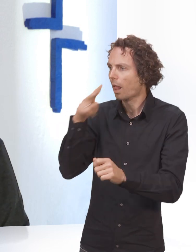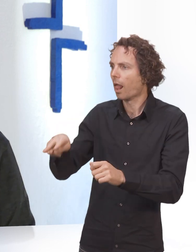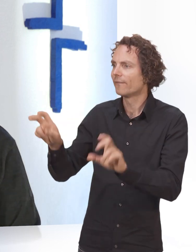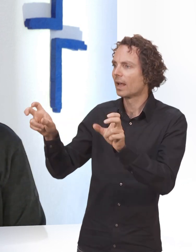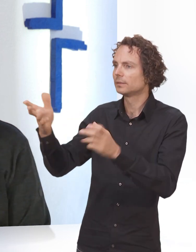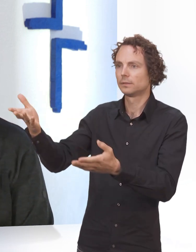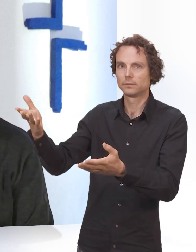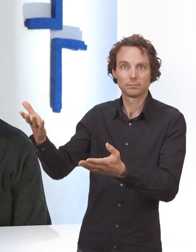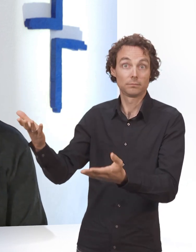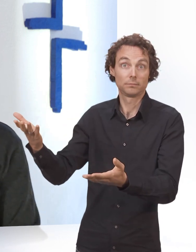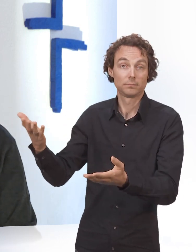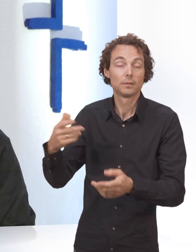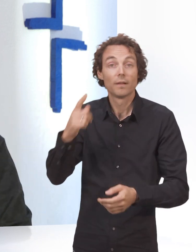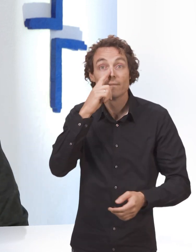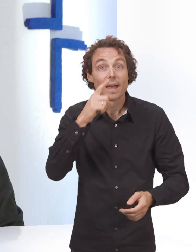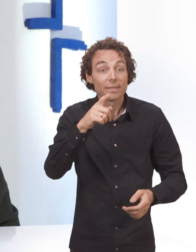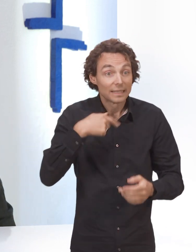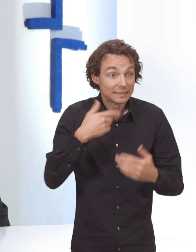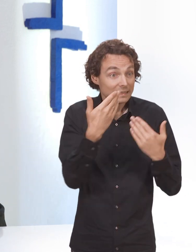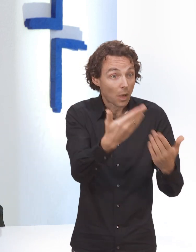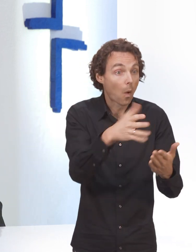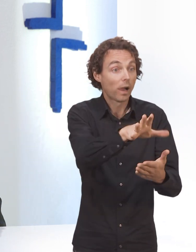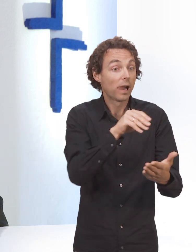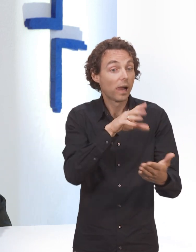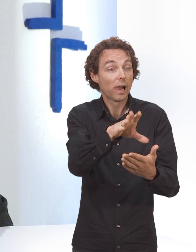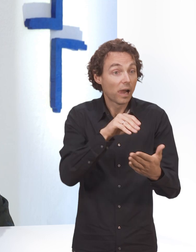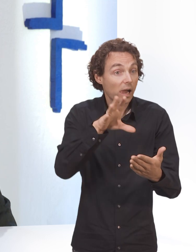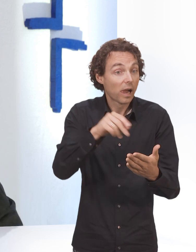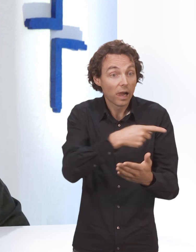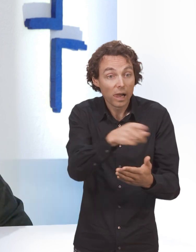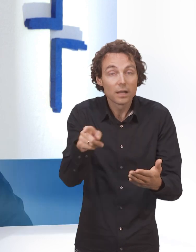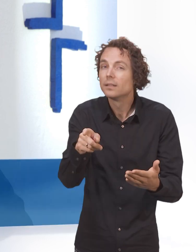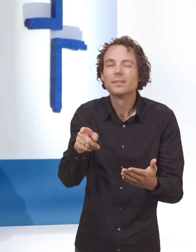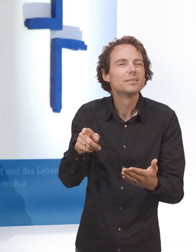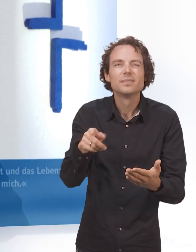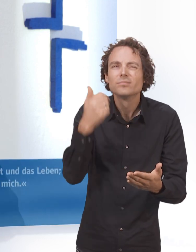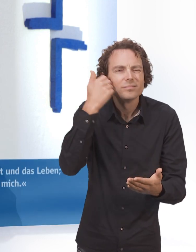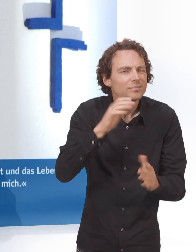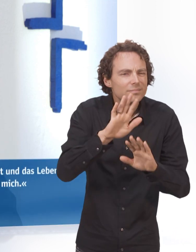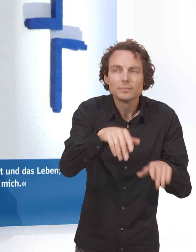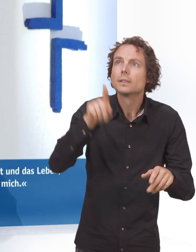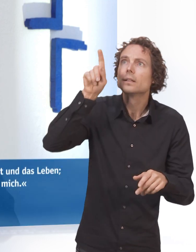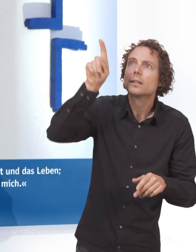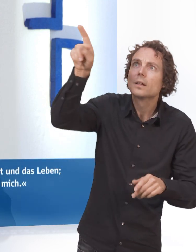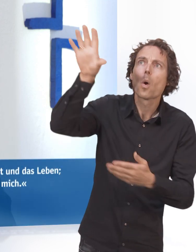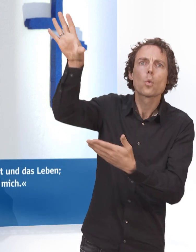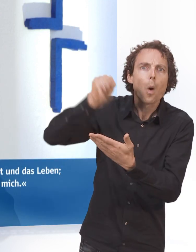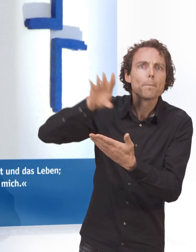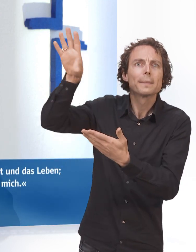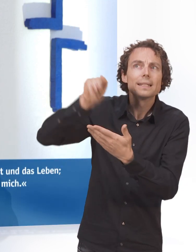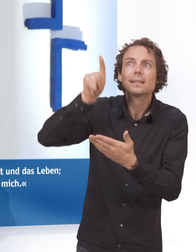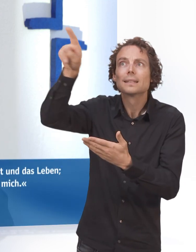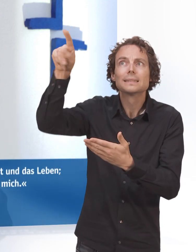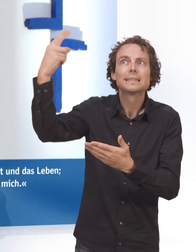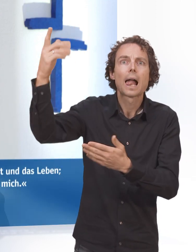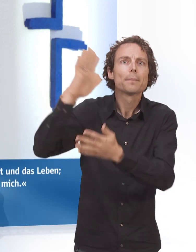sehen. Wenn wir also so etwas kopieren, dann lassen uns doch den kopieren, der von sich selbst sagt, dass er der Weg